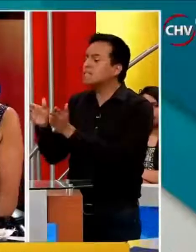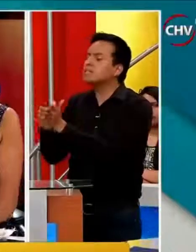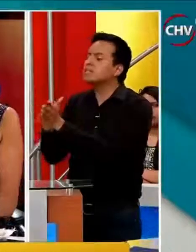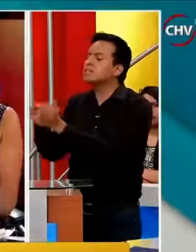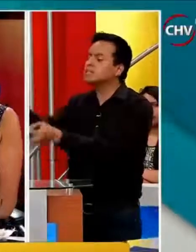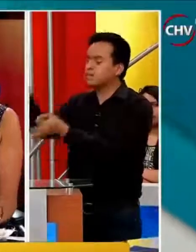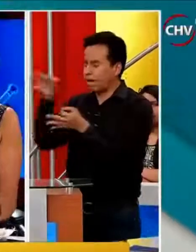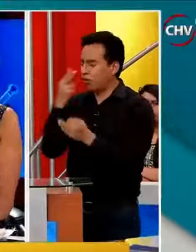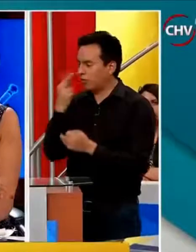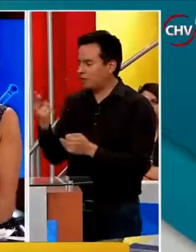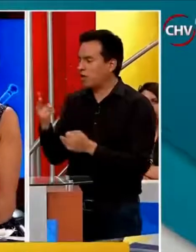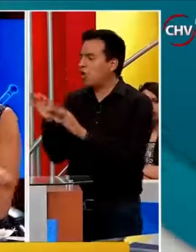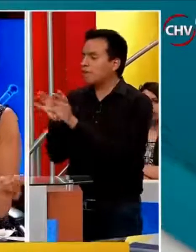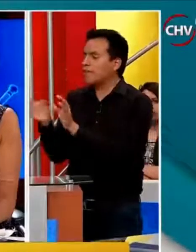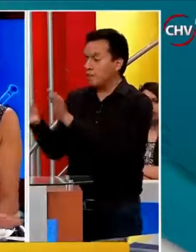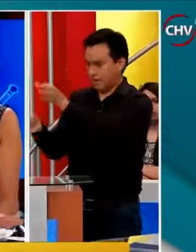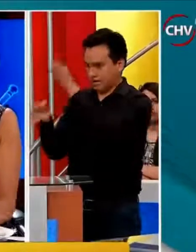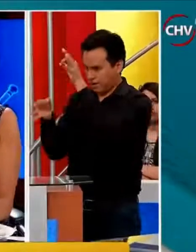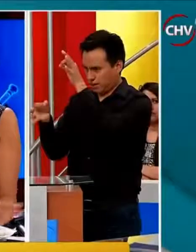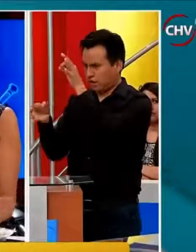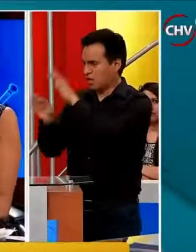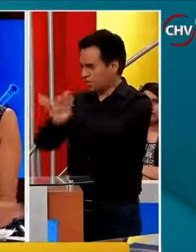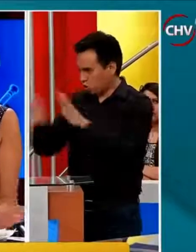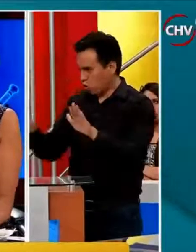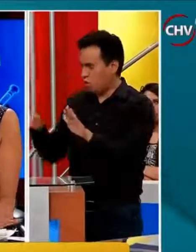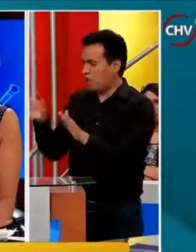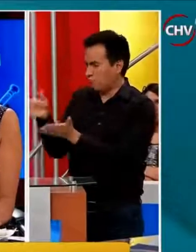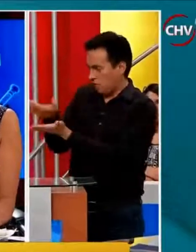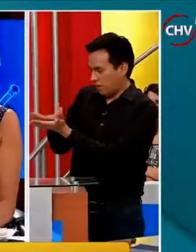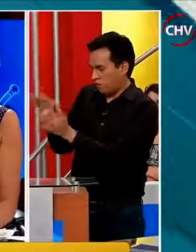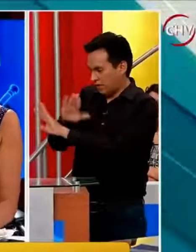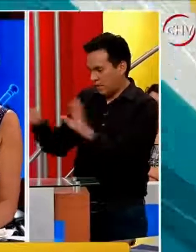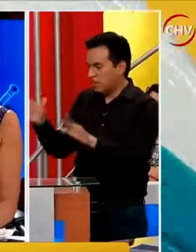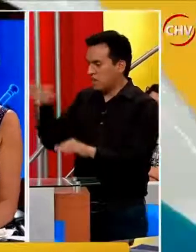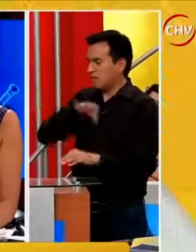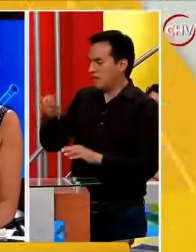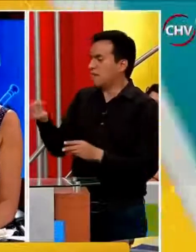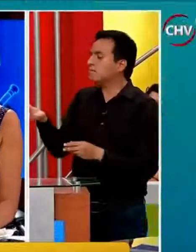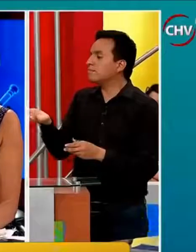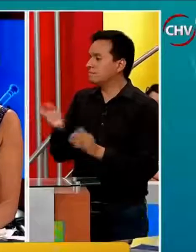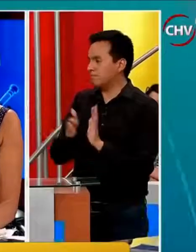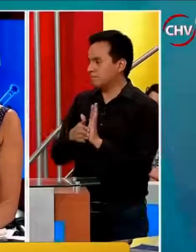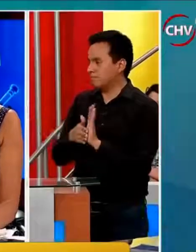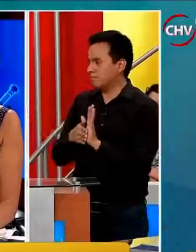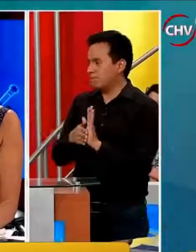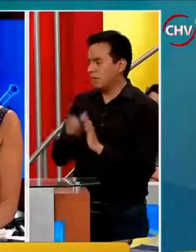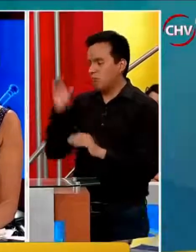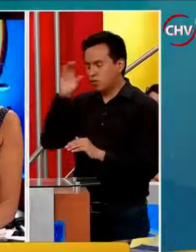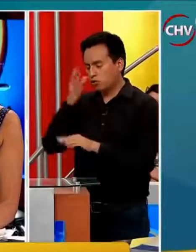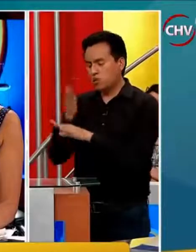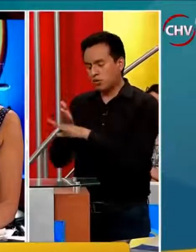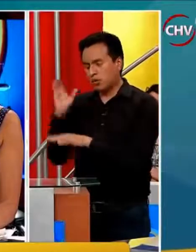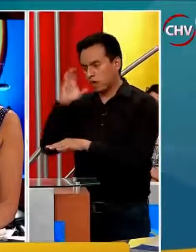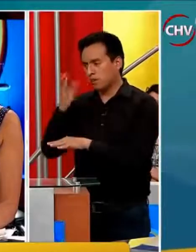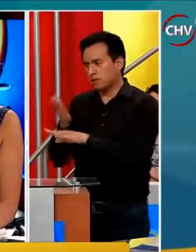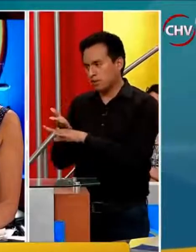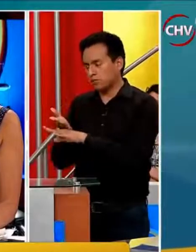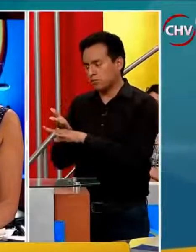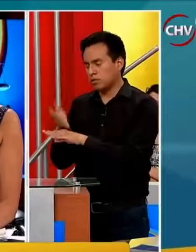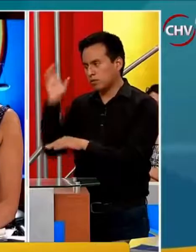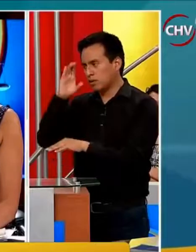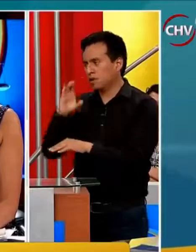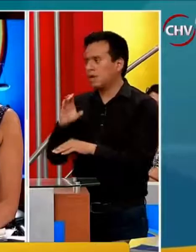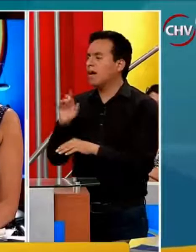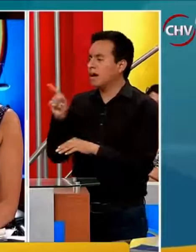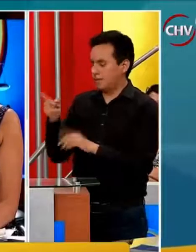cosita que diga que esa pensión terminó con esa fecha y ya no se percibe nada. ¿Será posible? Lo voy a solicitar en el... Tenemos el segundo